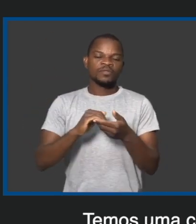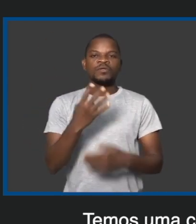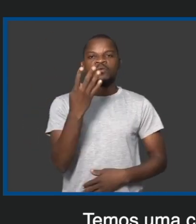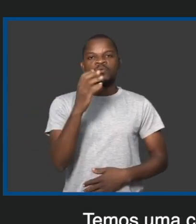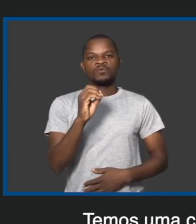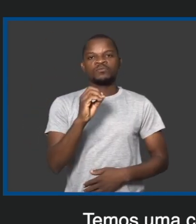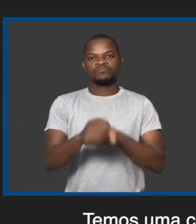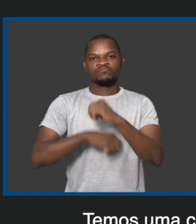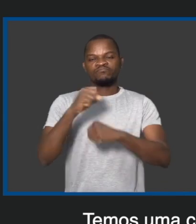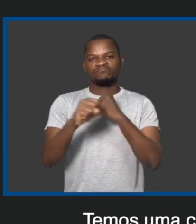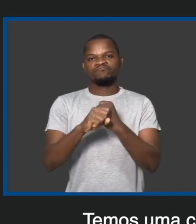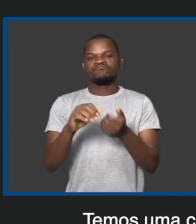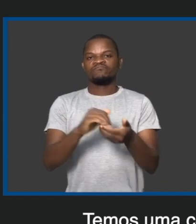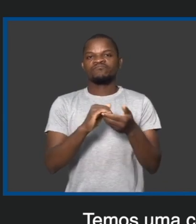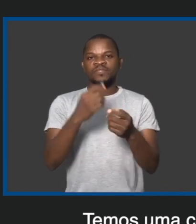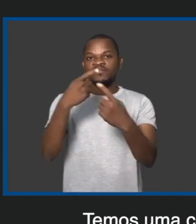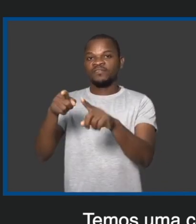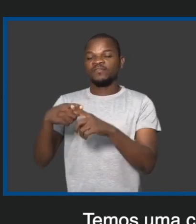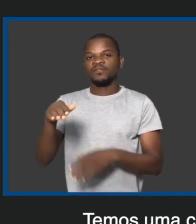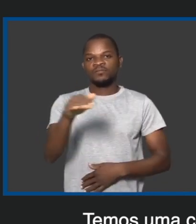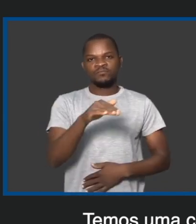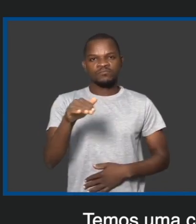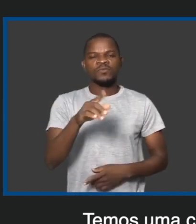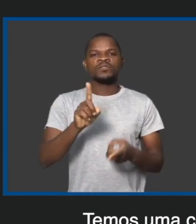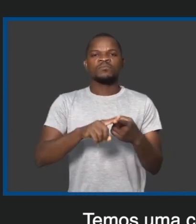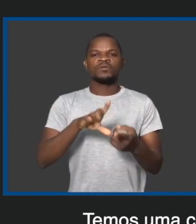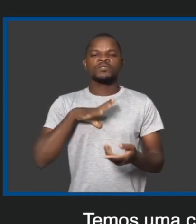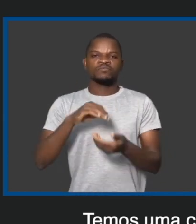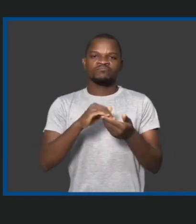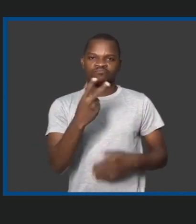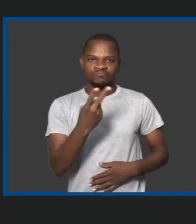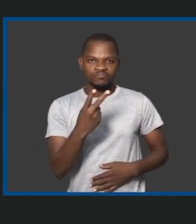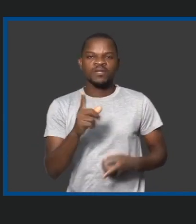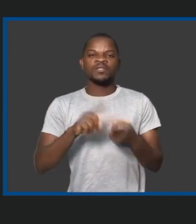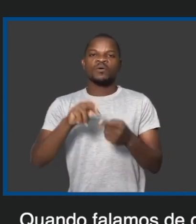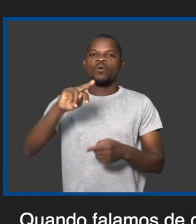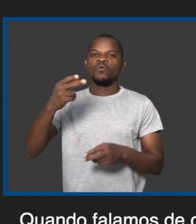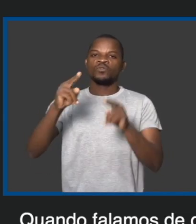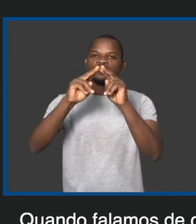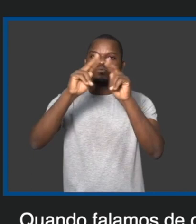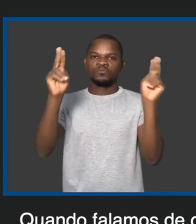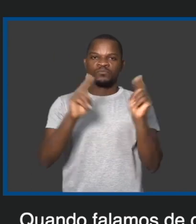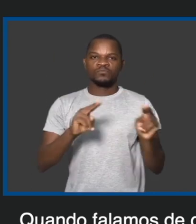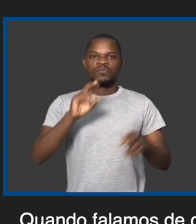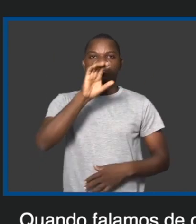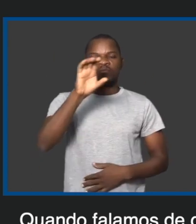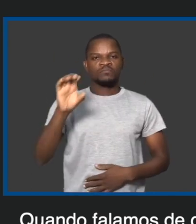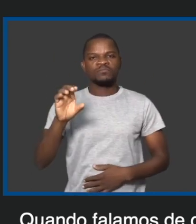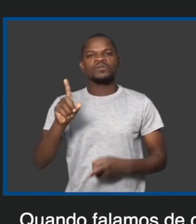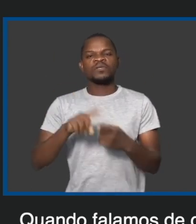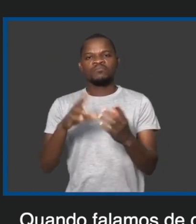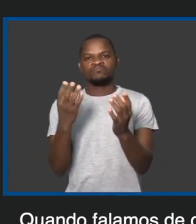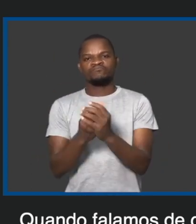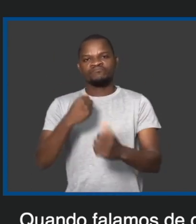bilateral e multilateral. Juntos também trabalhamos com a sociedade civil. Quando falamos de cooperação bilateral,